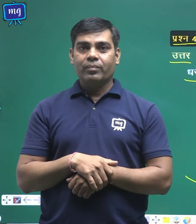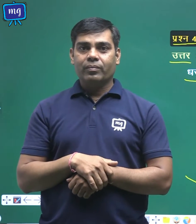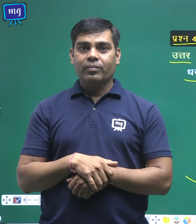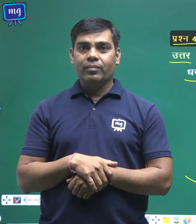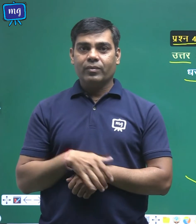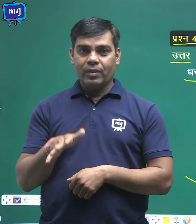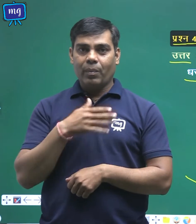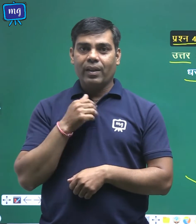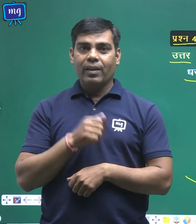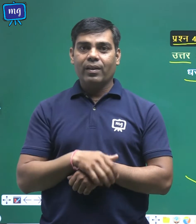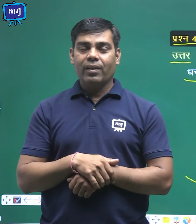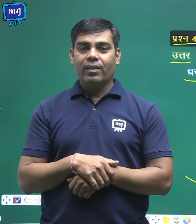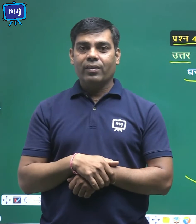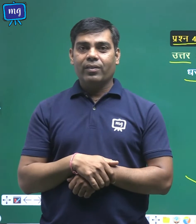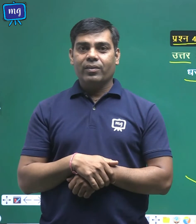हमारी